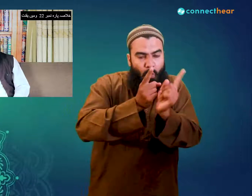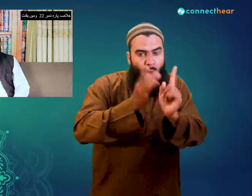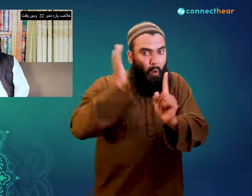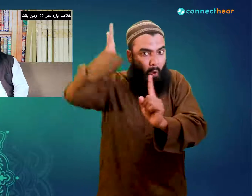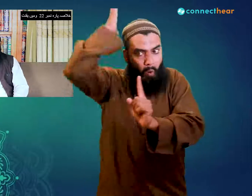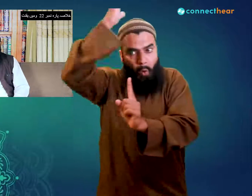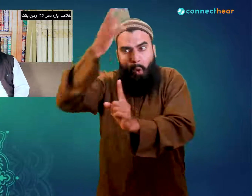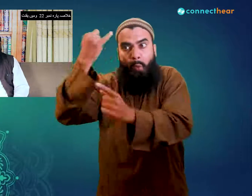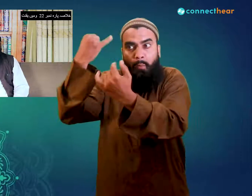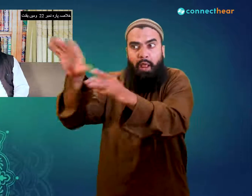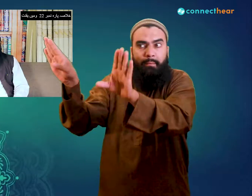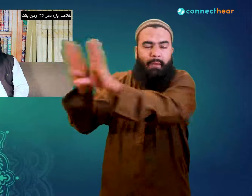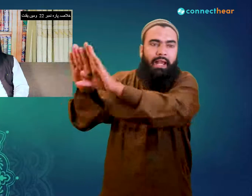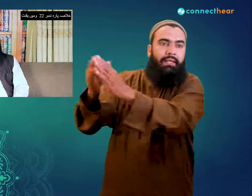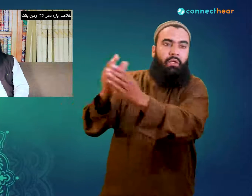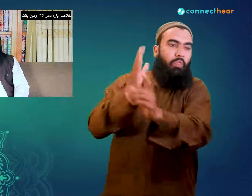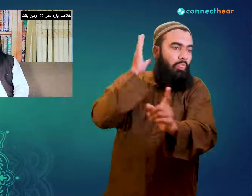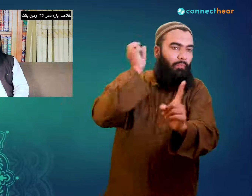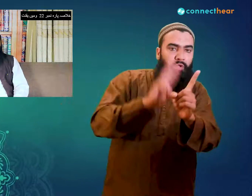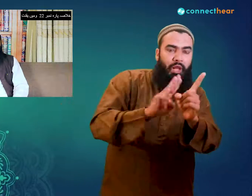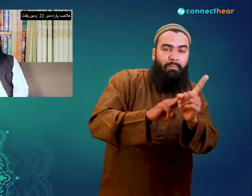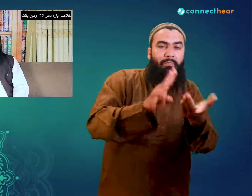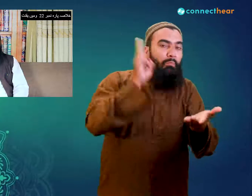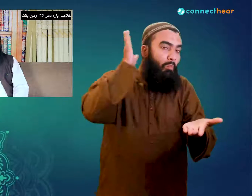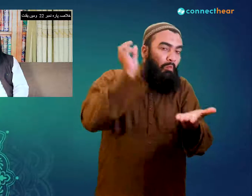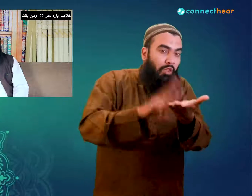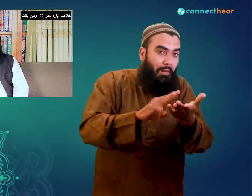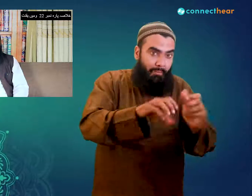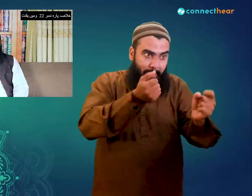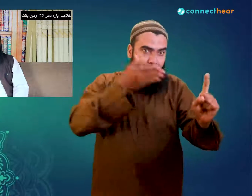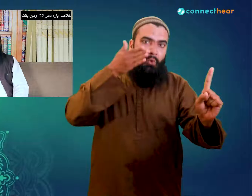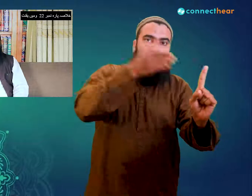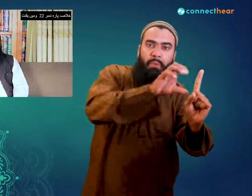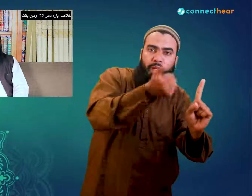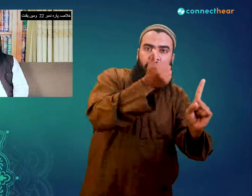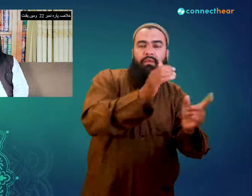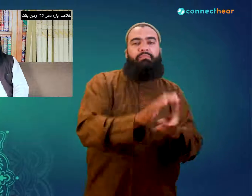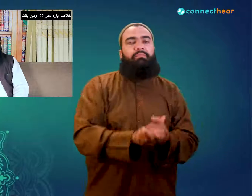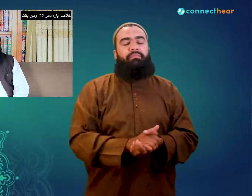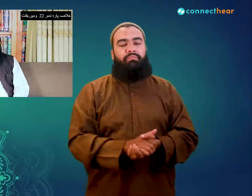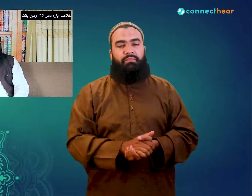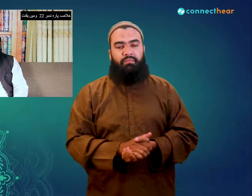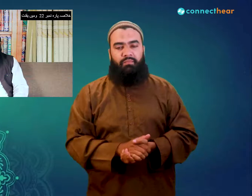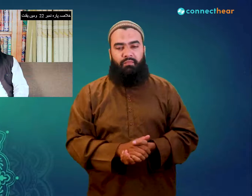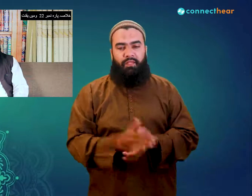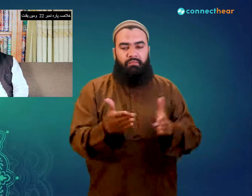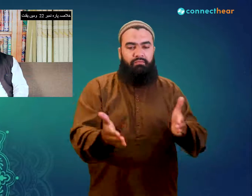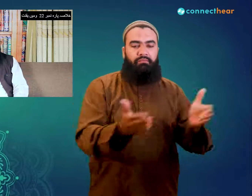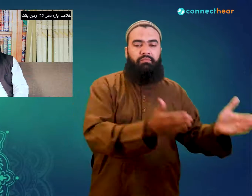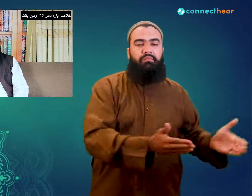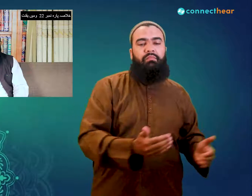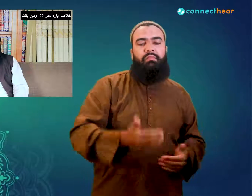آیت نمبر 39، یا ایہا الذین آمنوا اذا نکحتم المؤمنات،